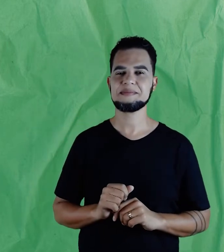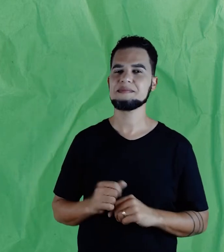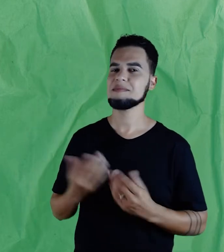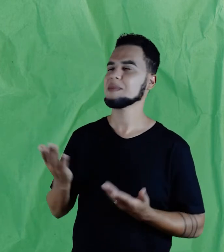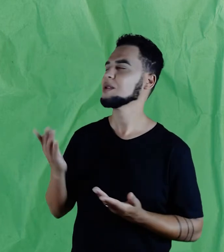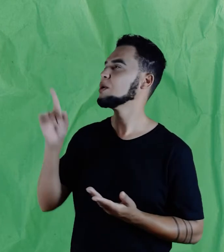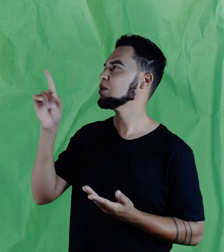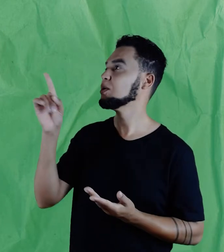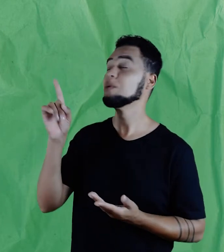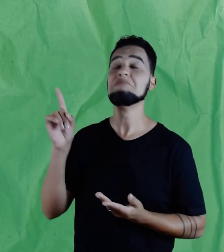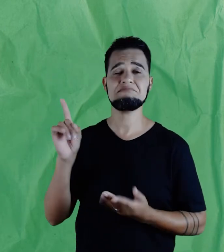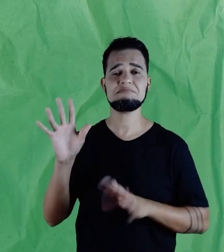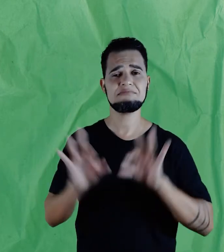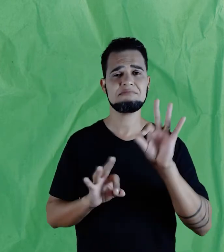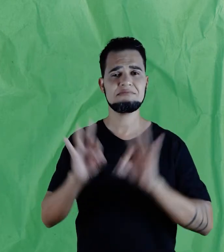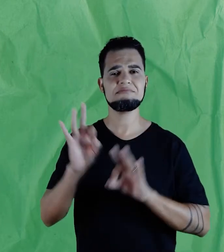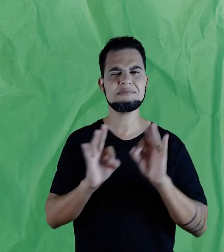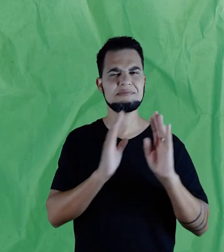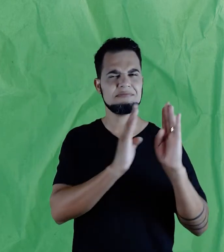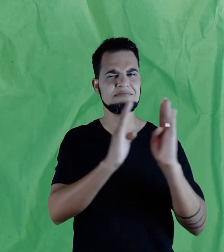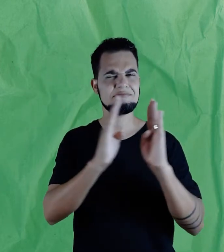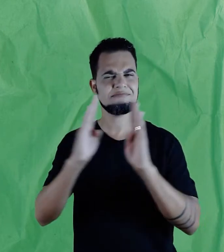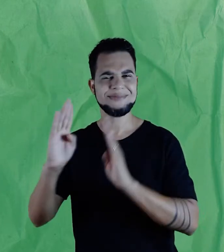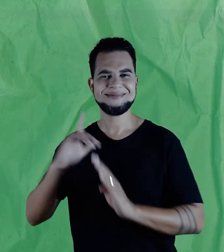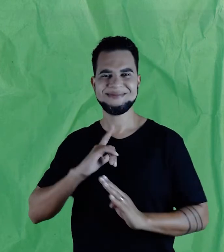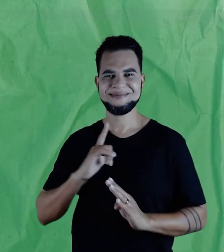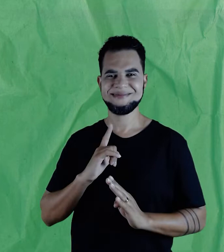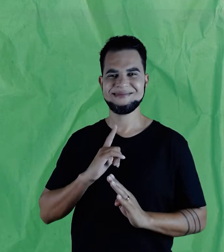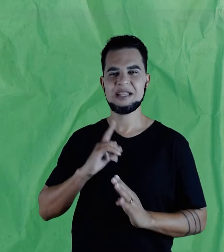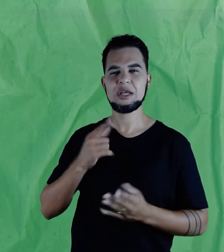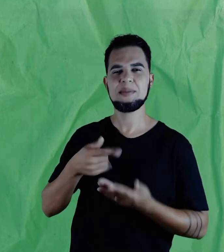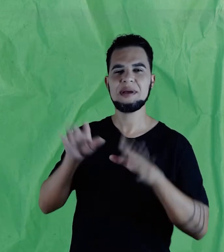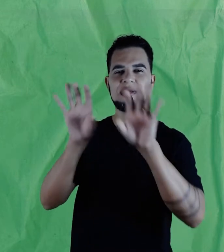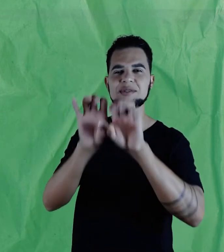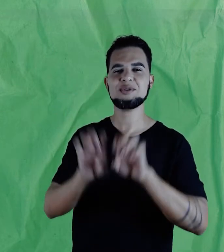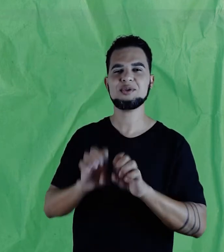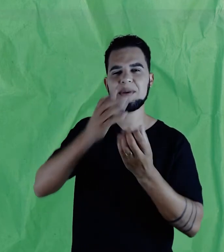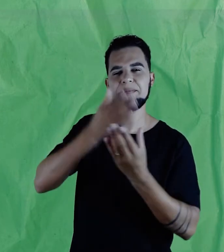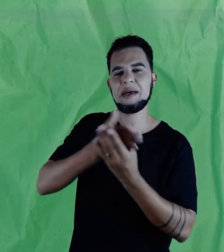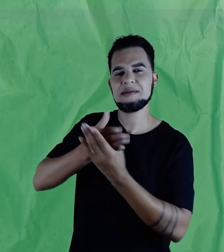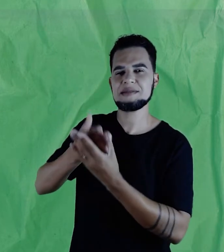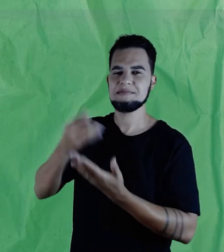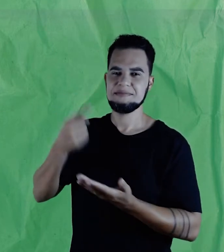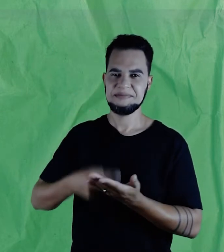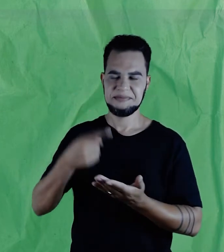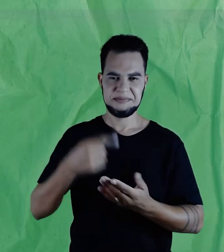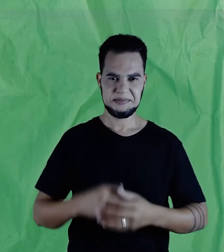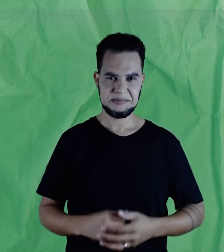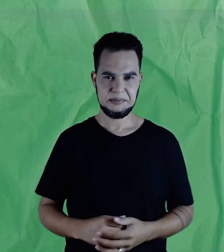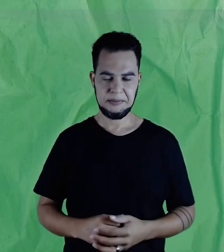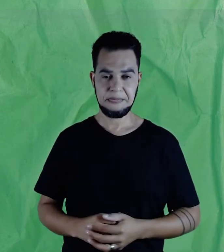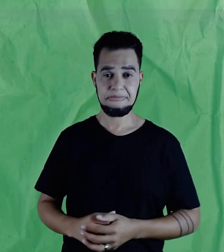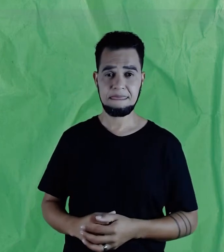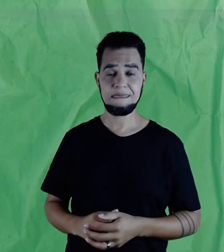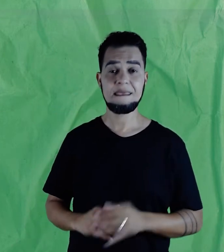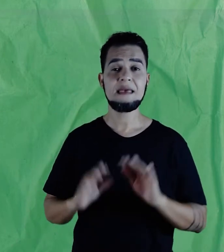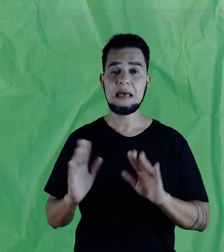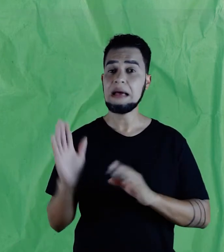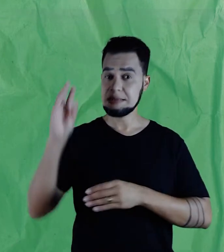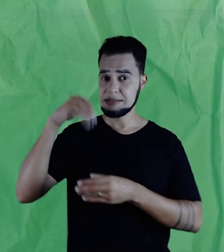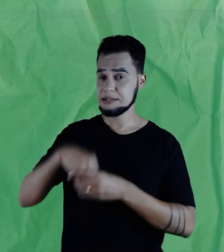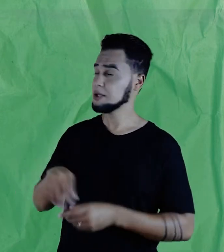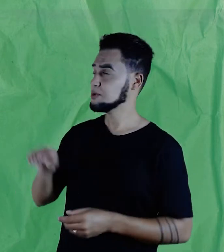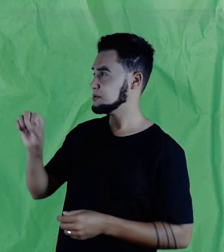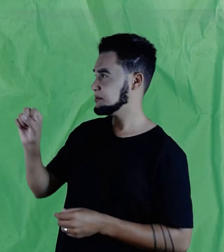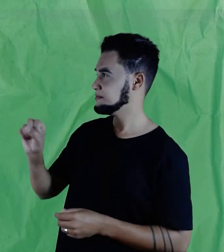uma source muito bem organizada. A gente tem aqui uma estrutura de pastas bem definida. Tá? Dentro das screens